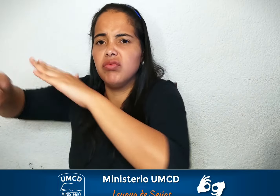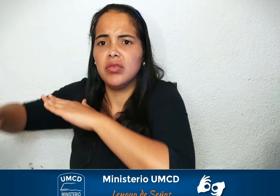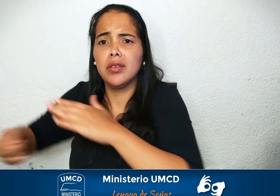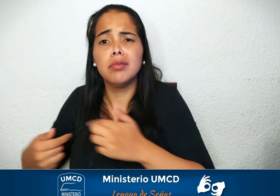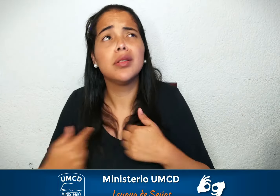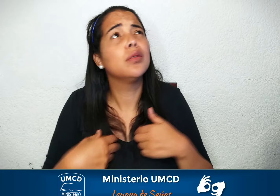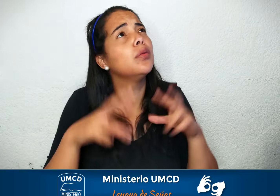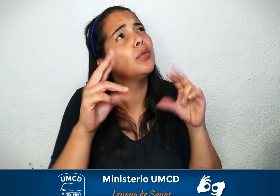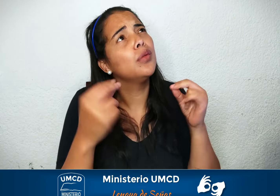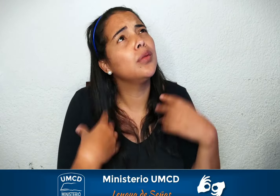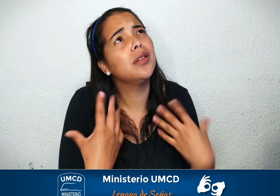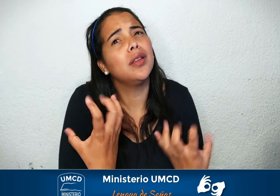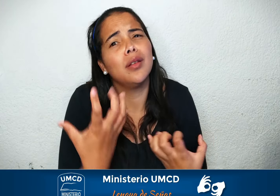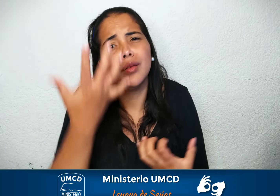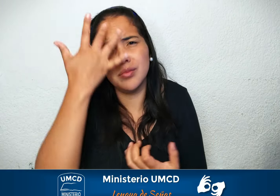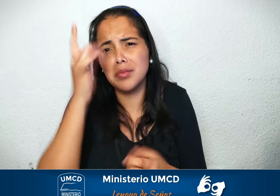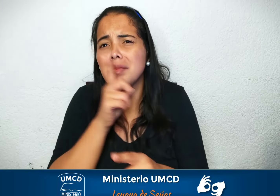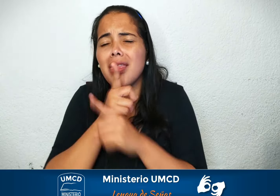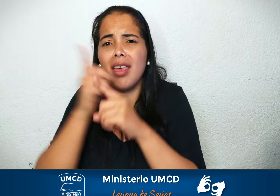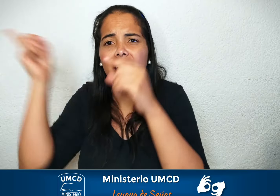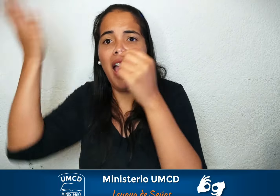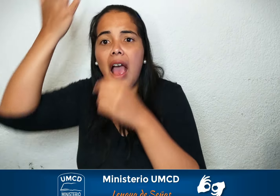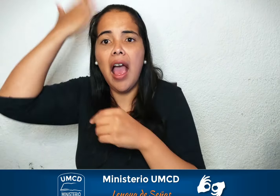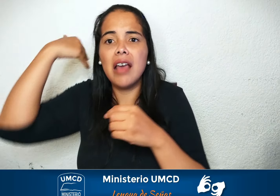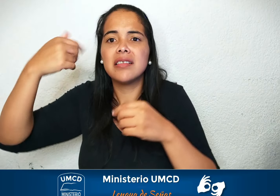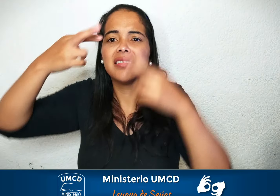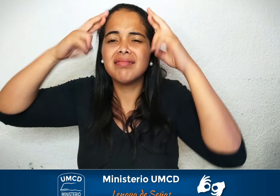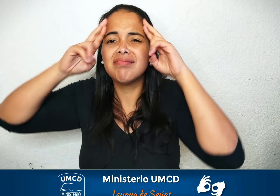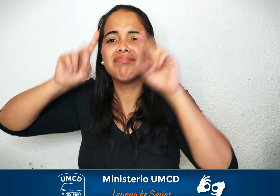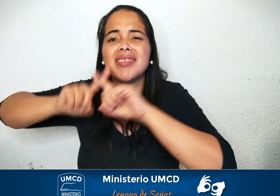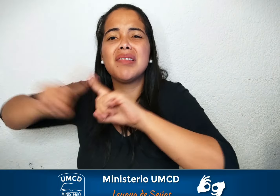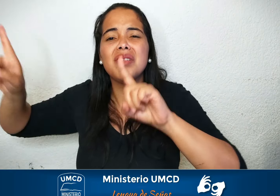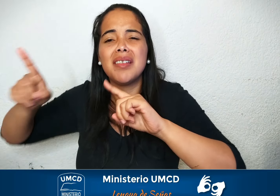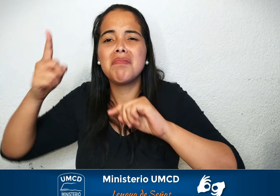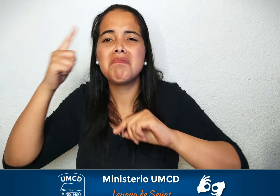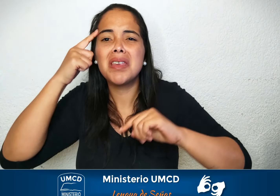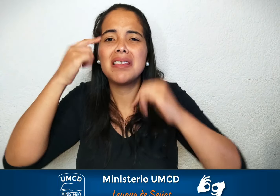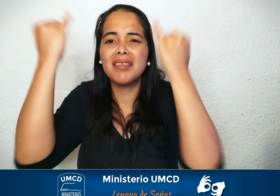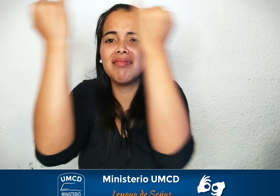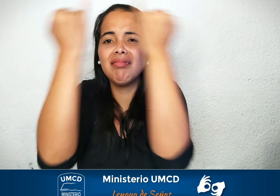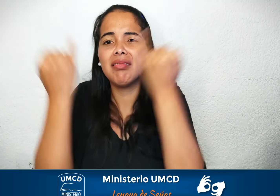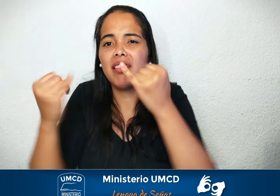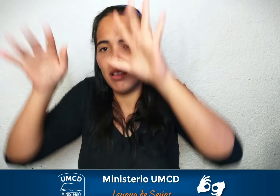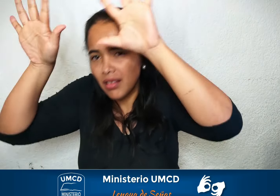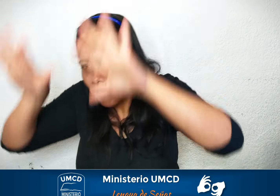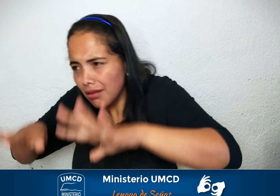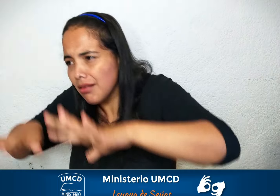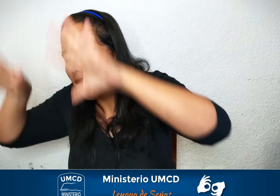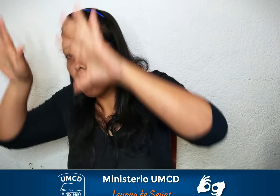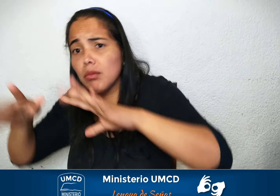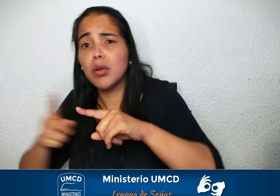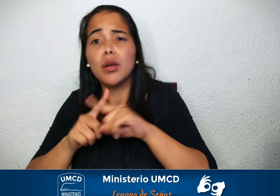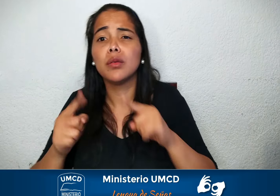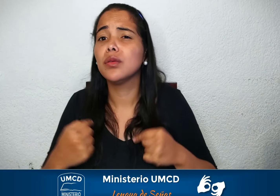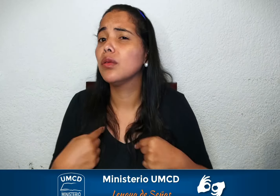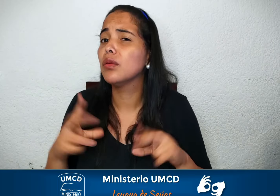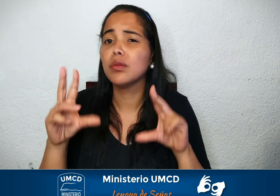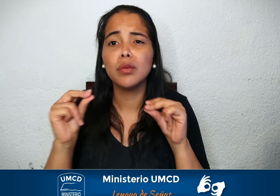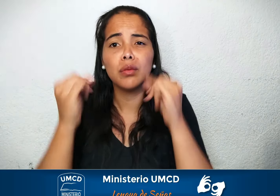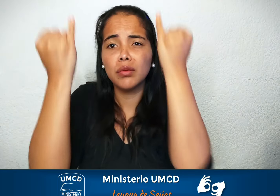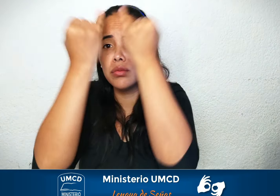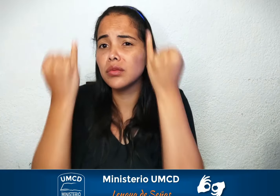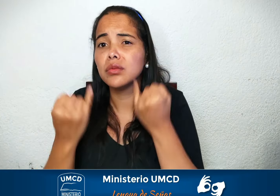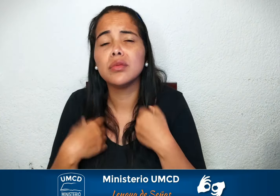acabado. Había destruido sus dioses porque eran dioses falsos. Y él, luego de eso, le pide que